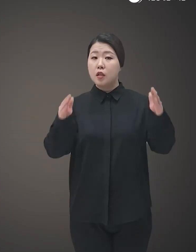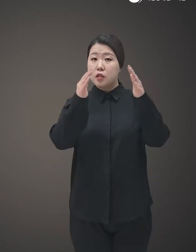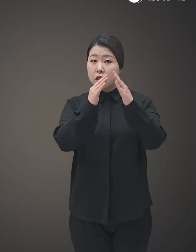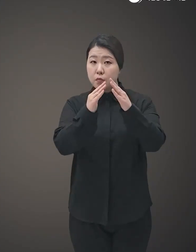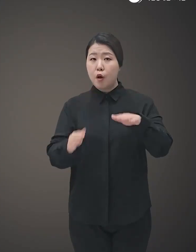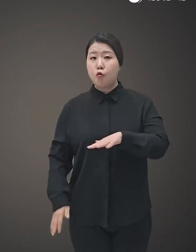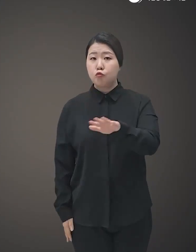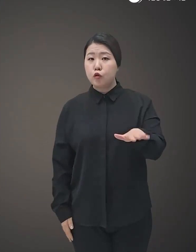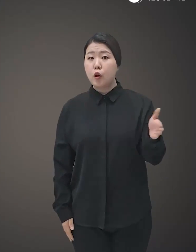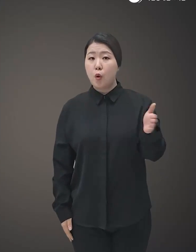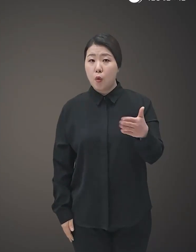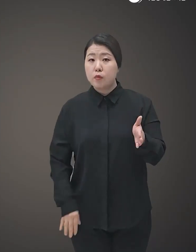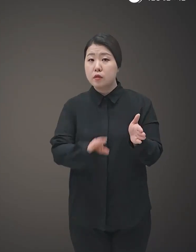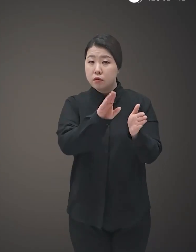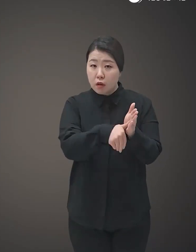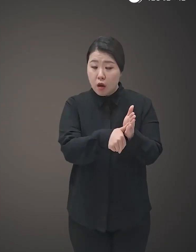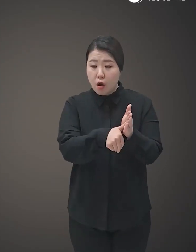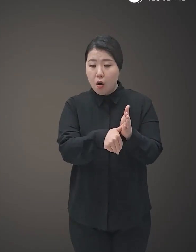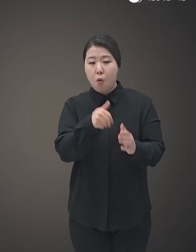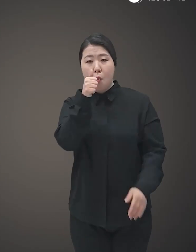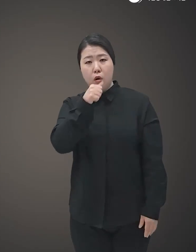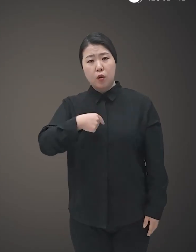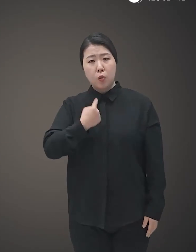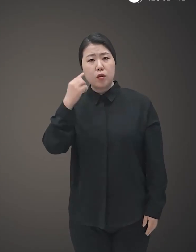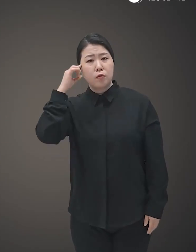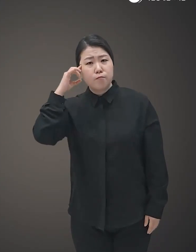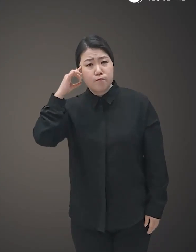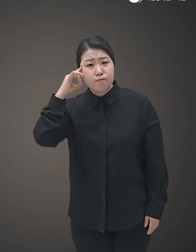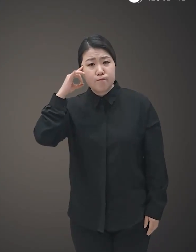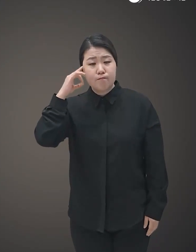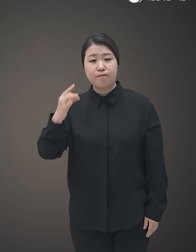우리가 집에 없을 때 고양이는 혼자 심심하겠지?